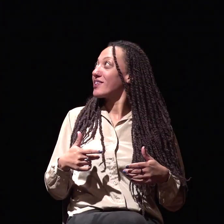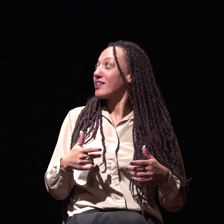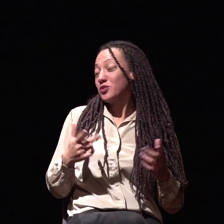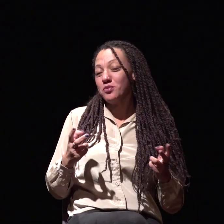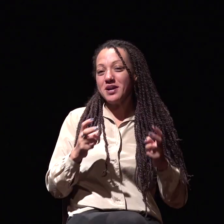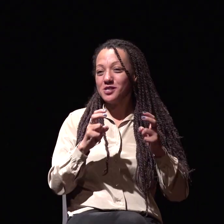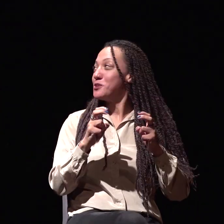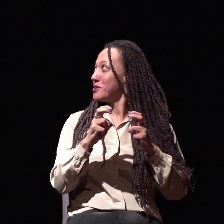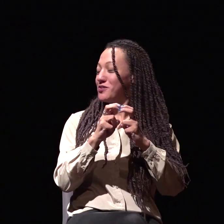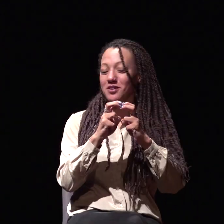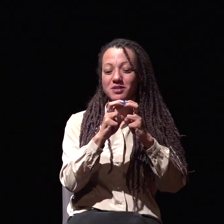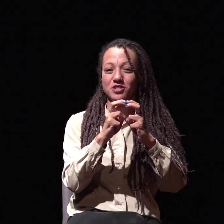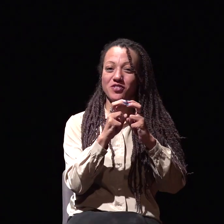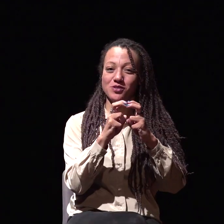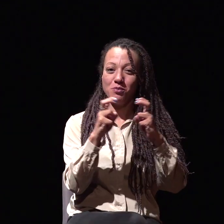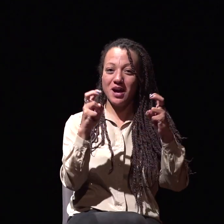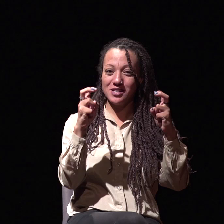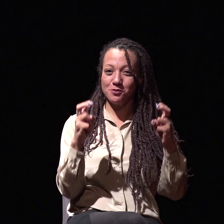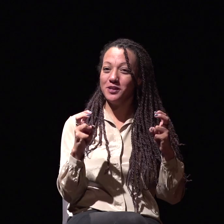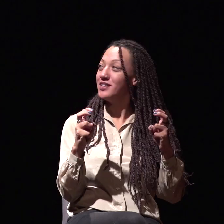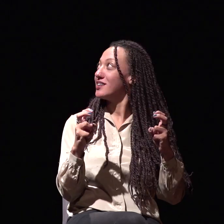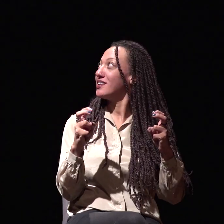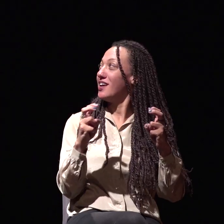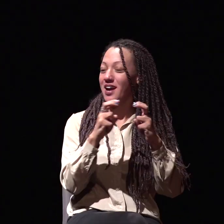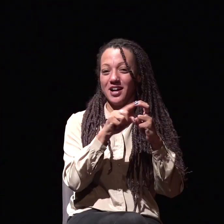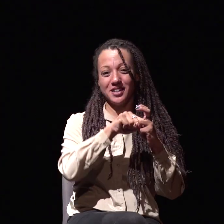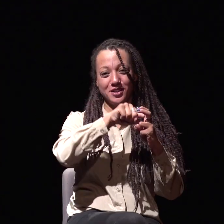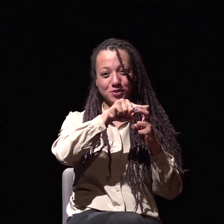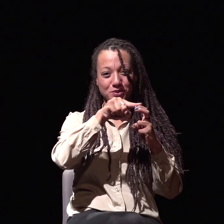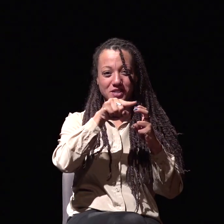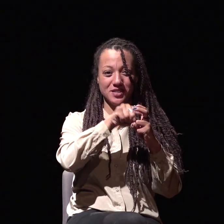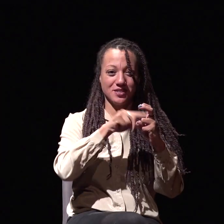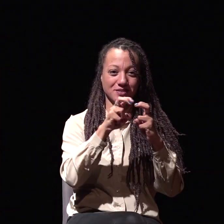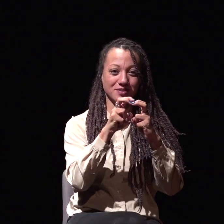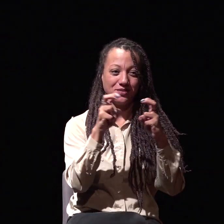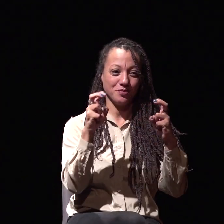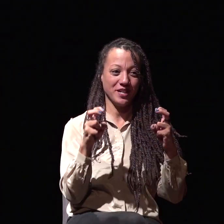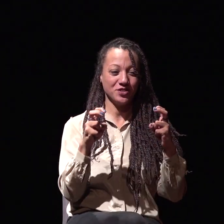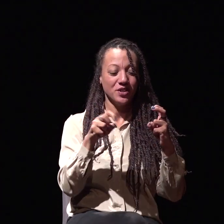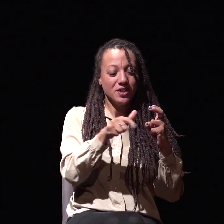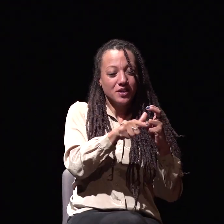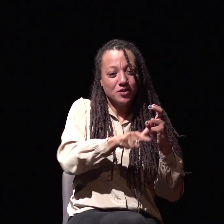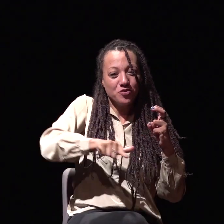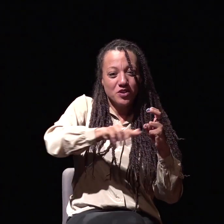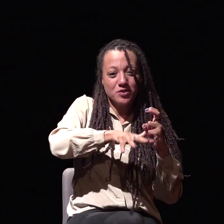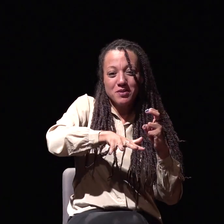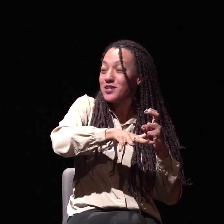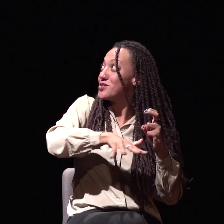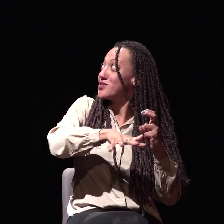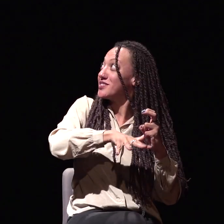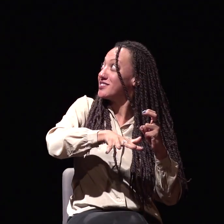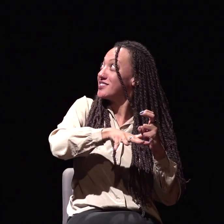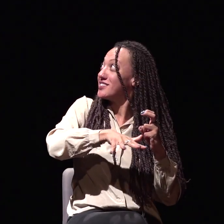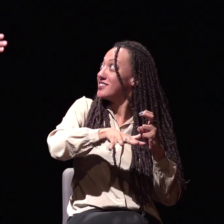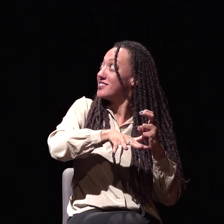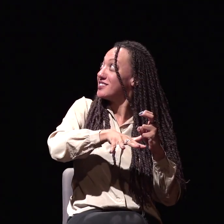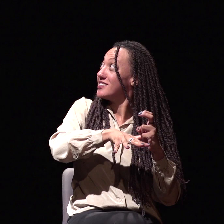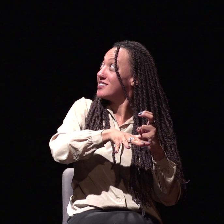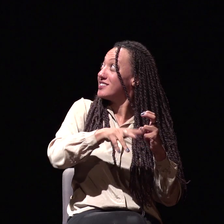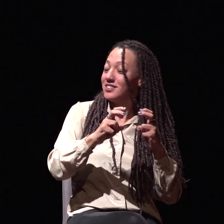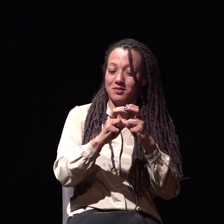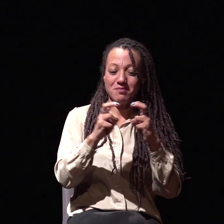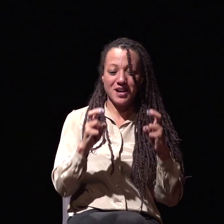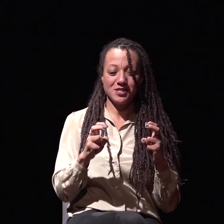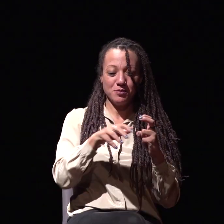do MASP. Do MASP, especificamente, eu faço MASP, arquitetura, né? E o vão embaixo. E como é que você